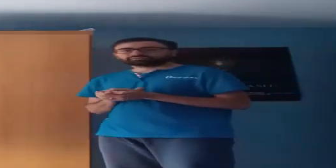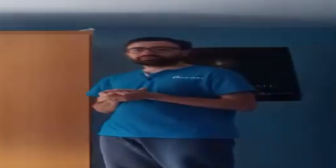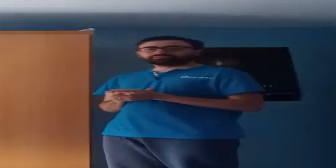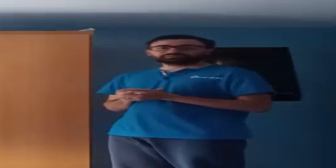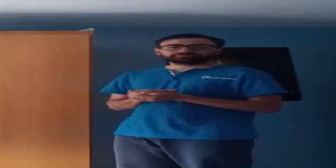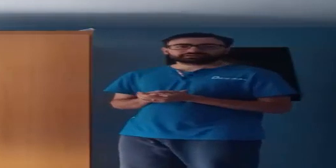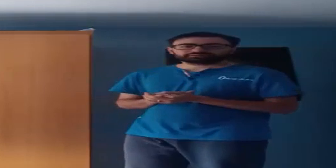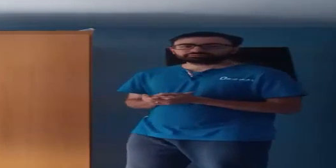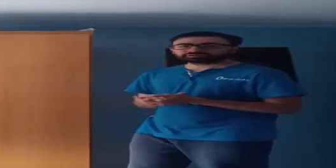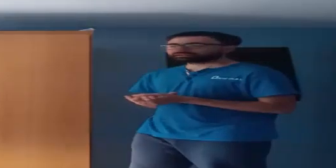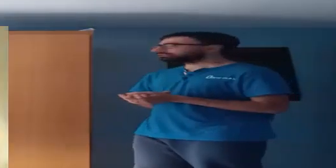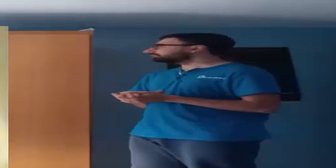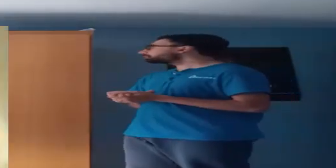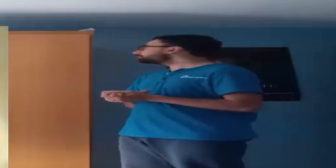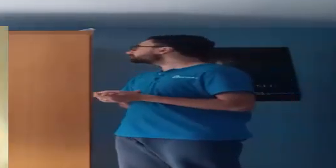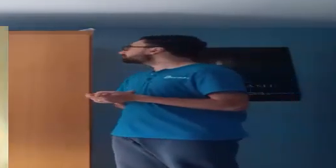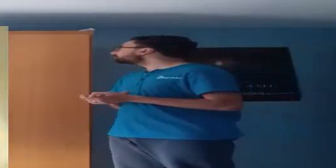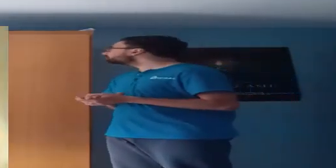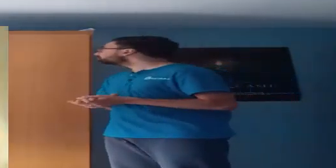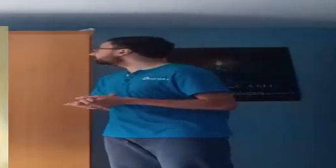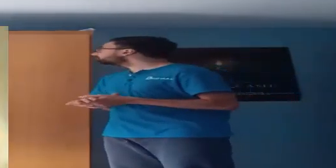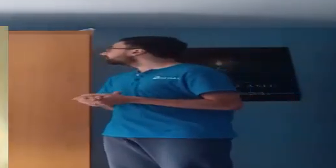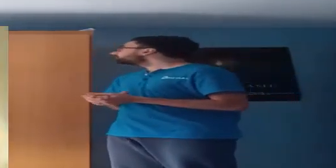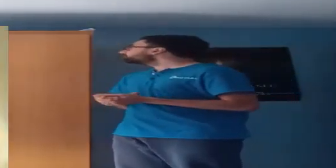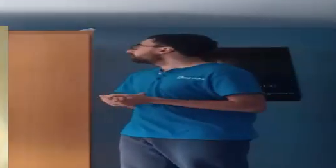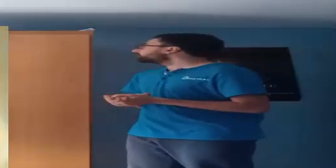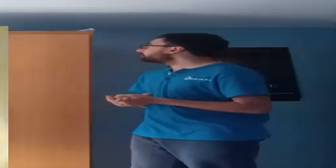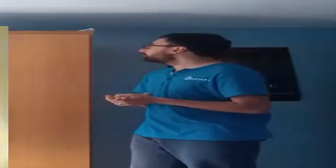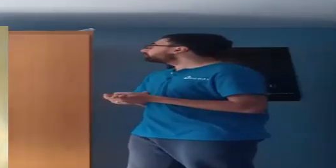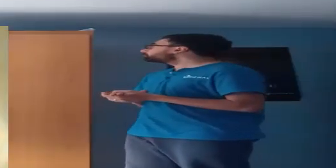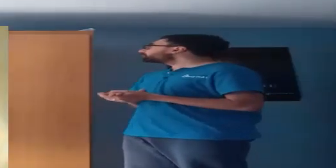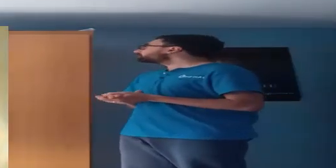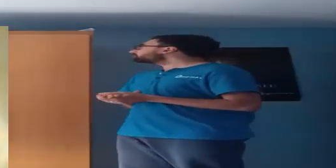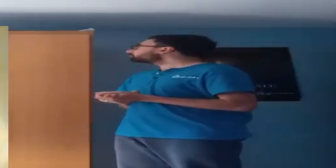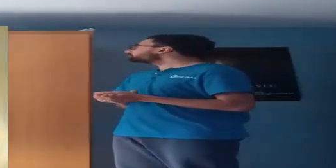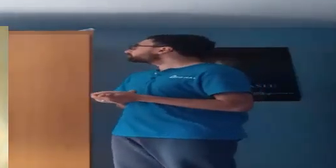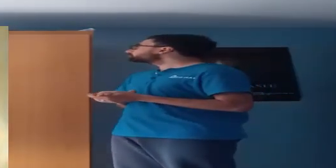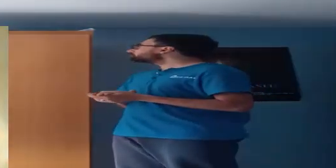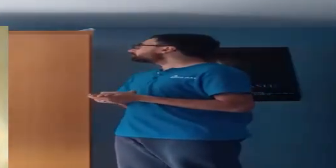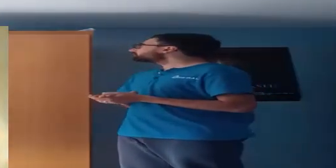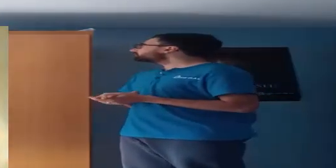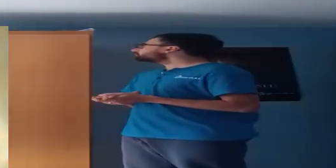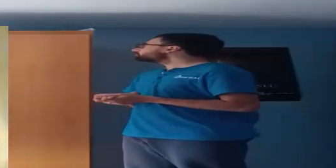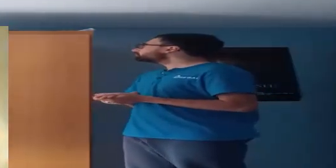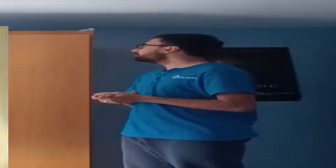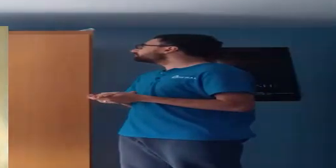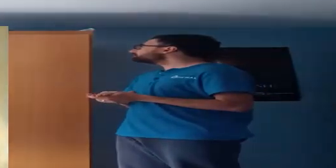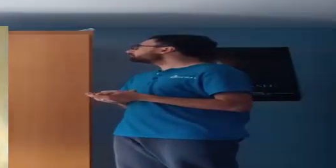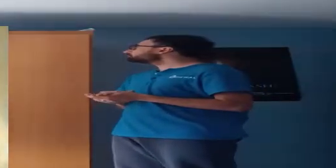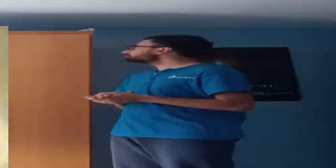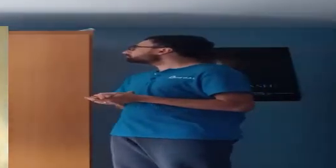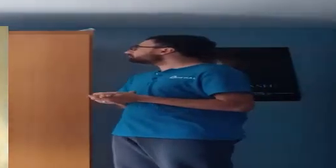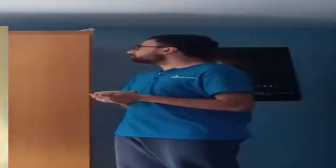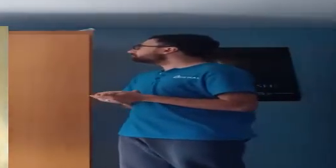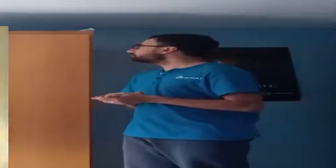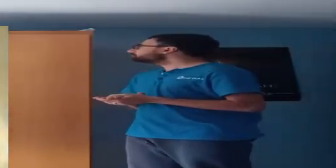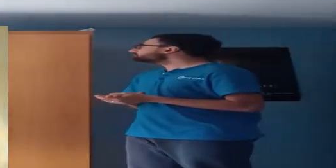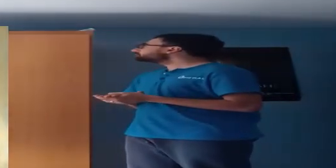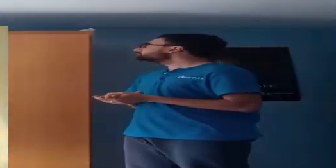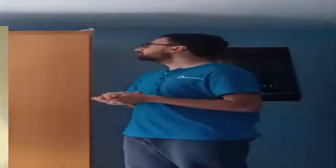Orfeo cae en una gran depresión al ver perdido a su amada Eurídice y ya no